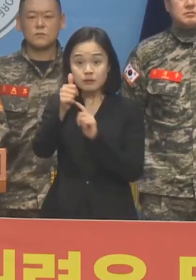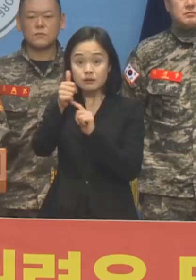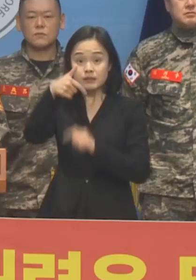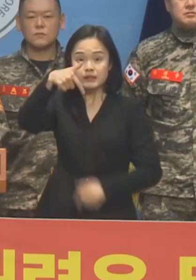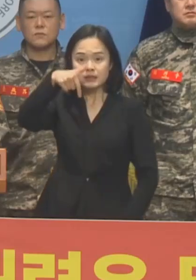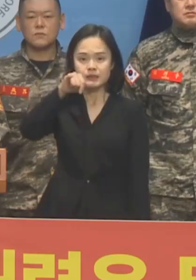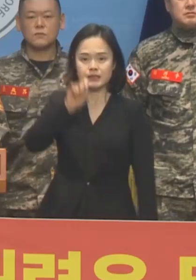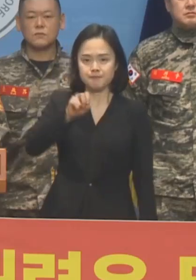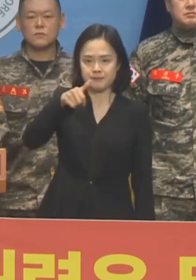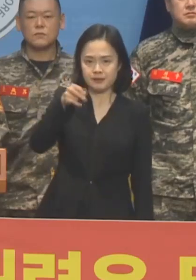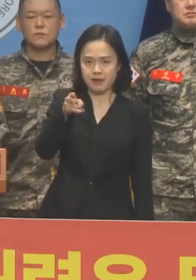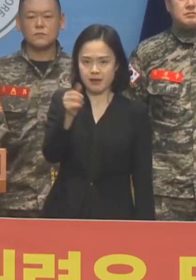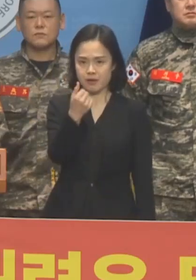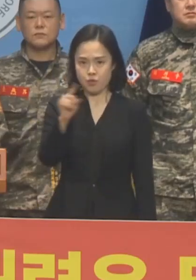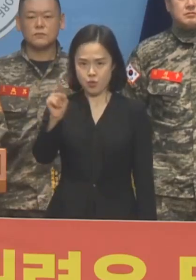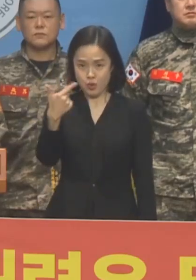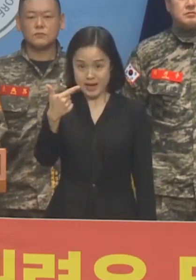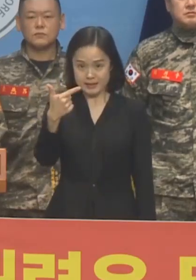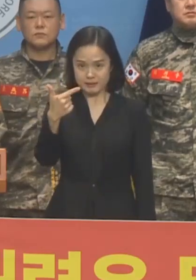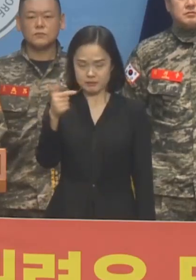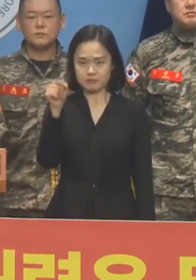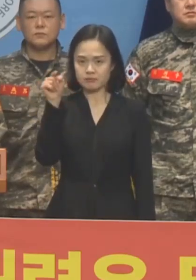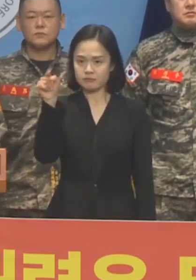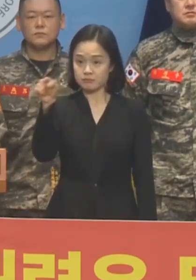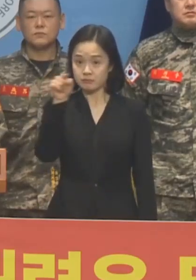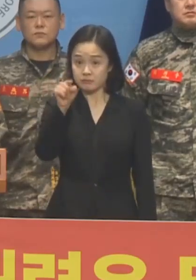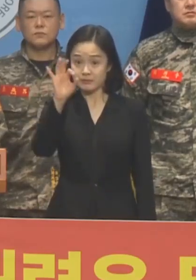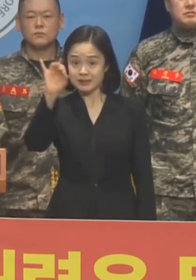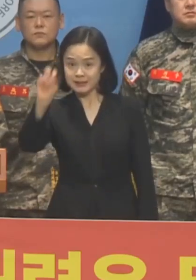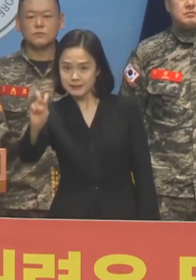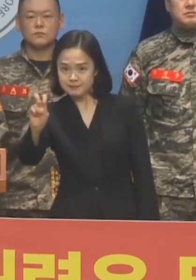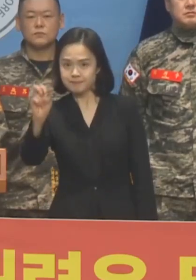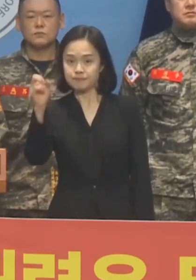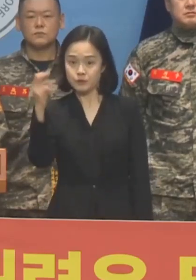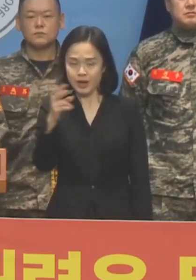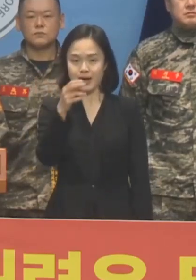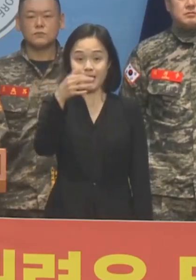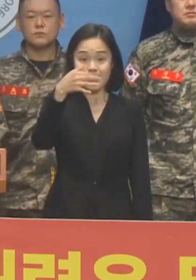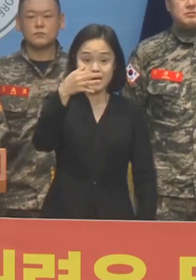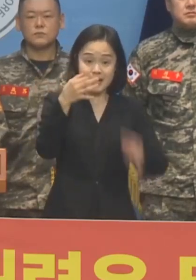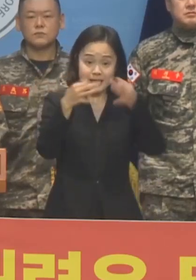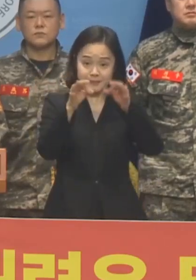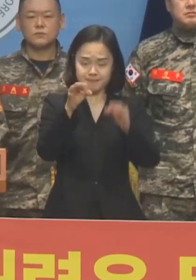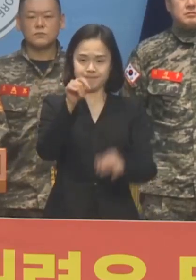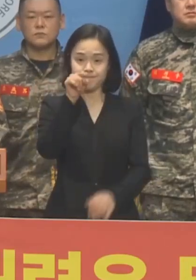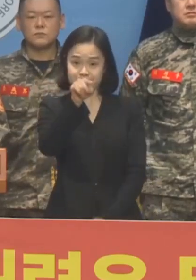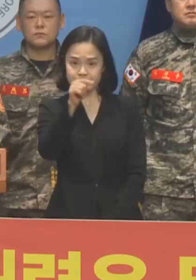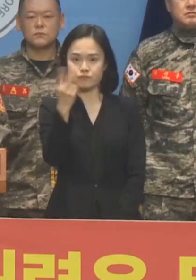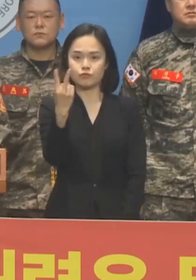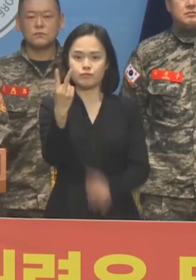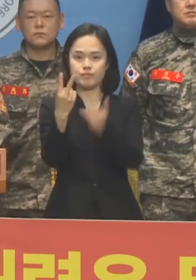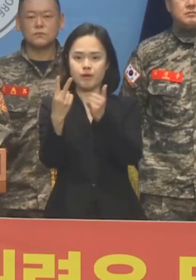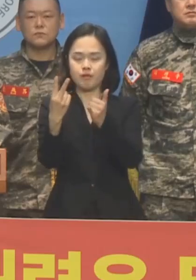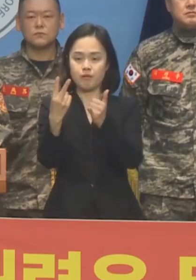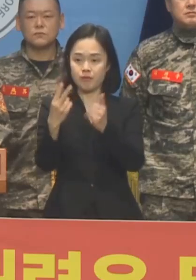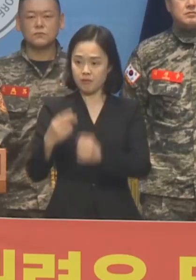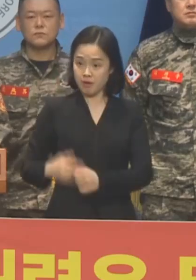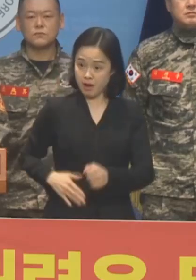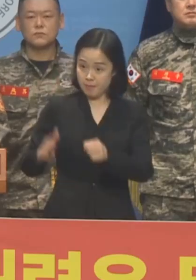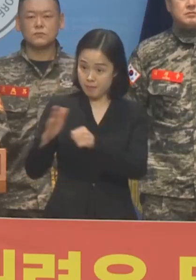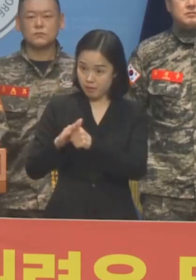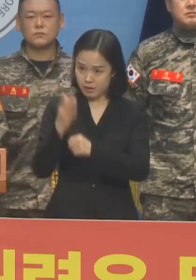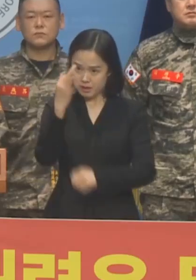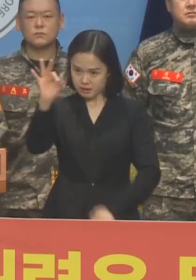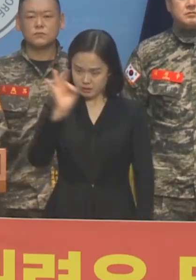일원이라 할 수 없습니다. 그들의 만행을 국민들이 잊지 않게 할 것이며